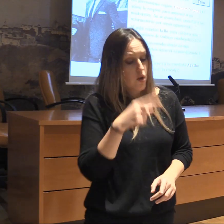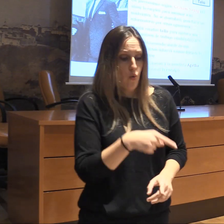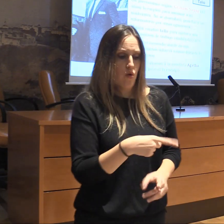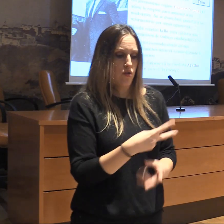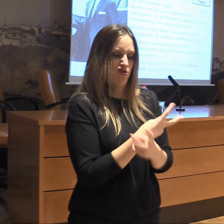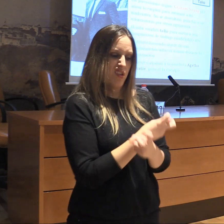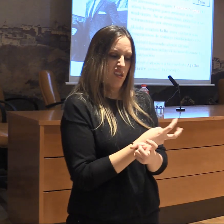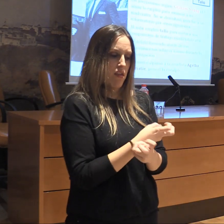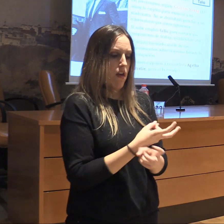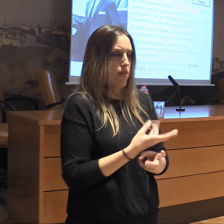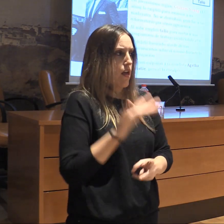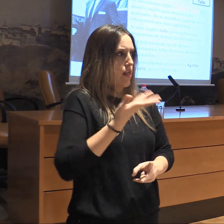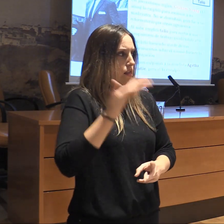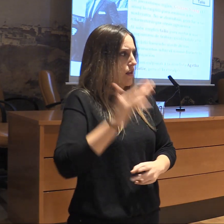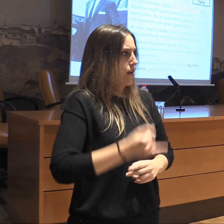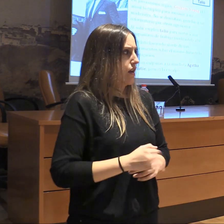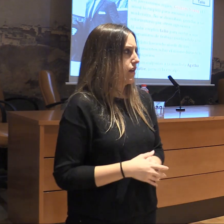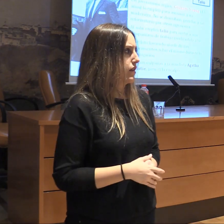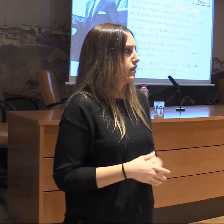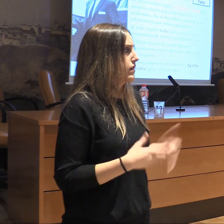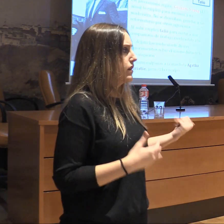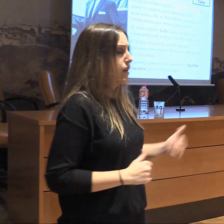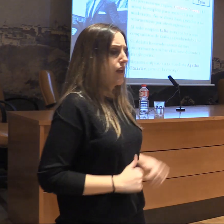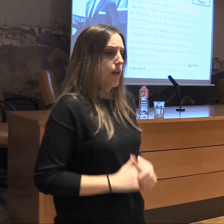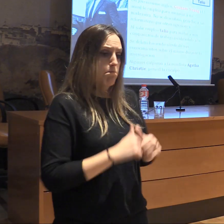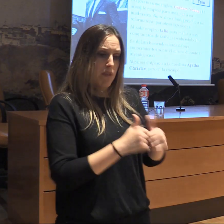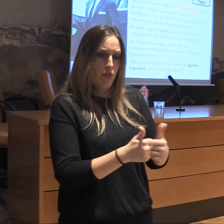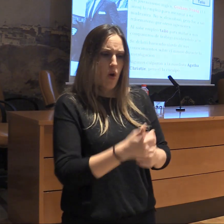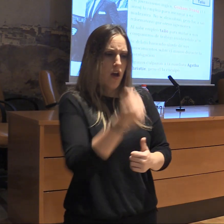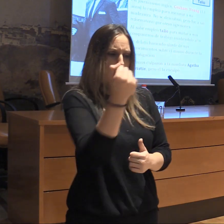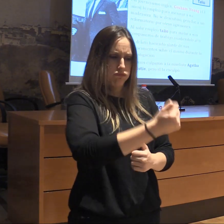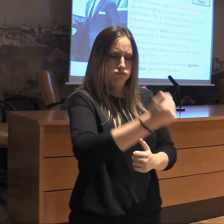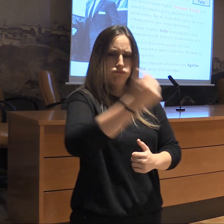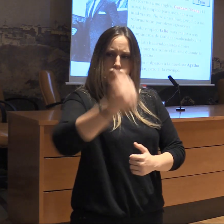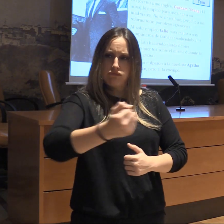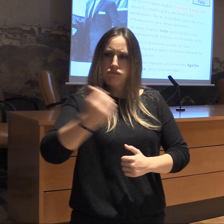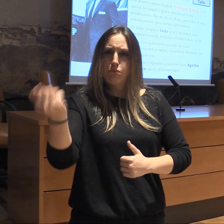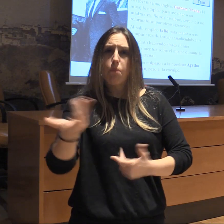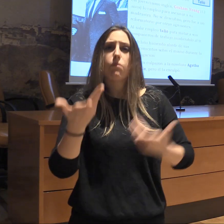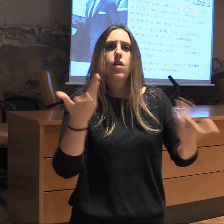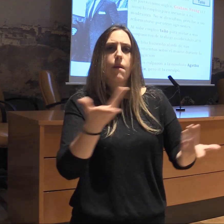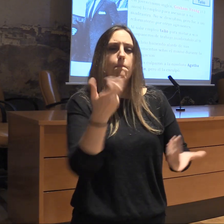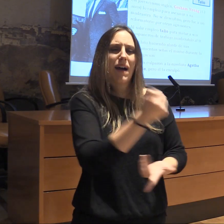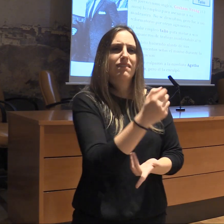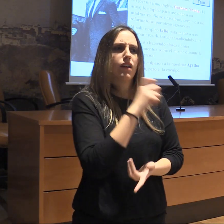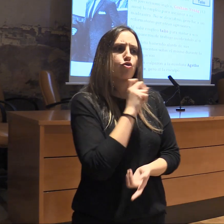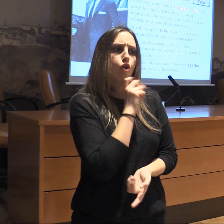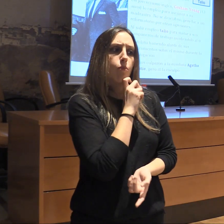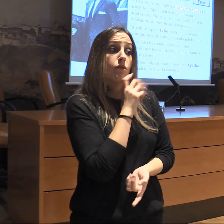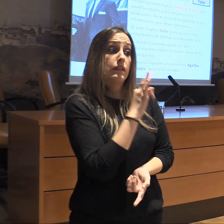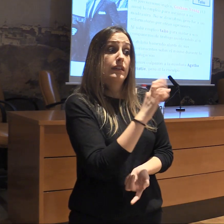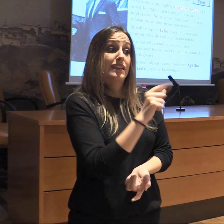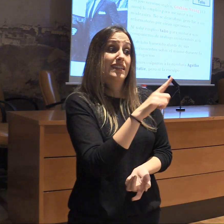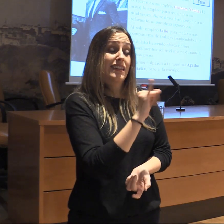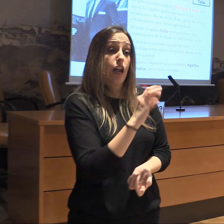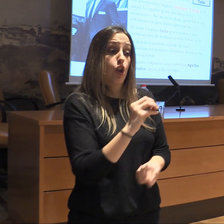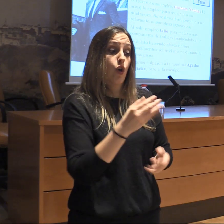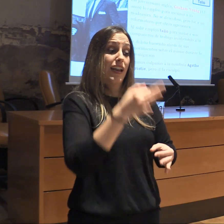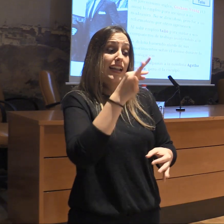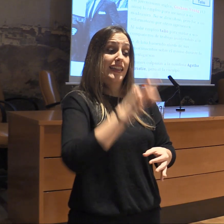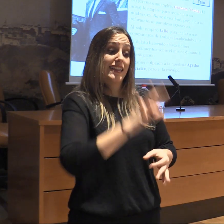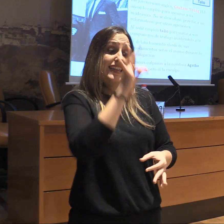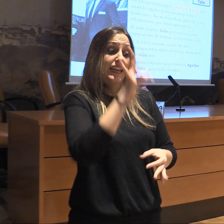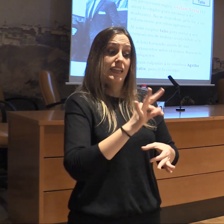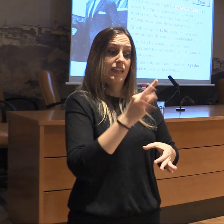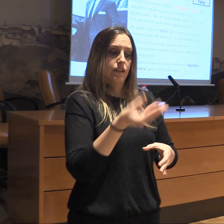alta. Empezó a matar gente echándole pequeñas cantidades de talio en el té y